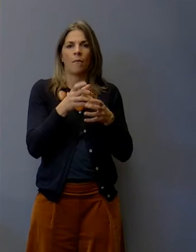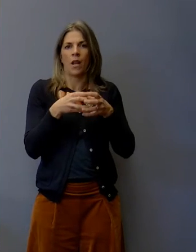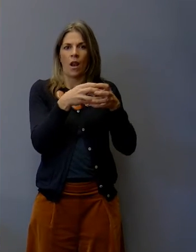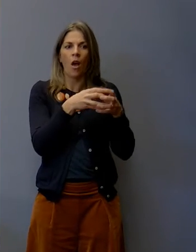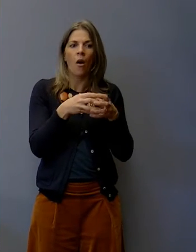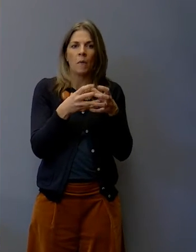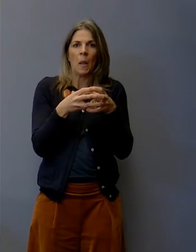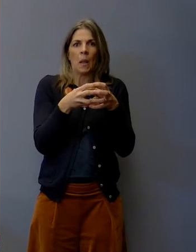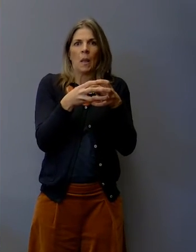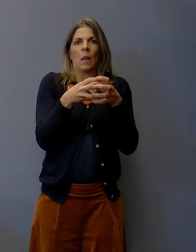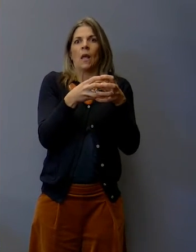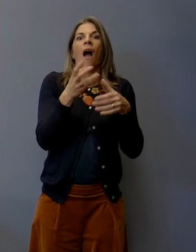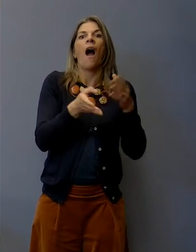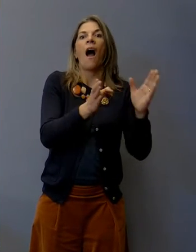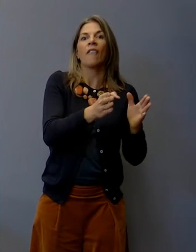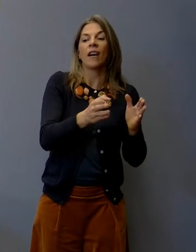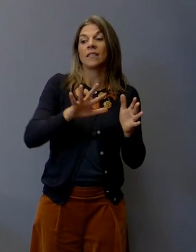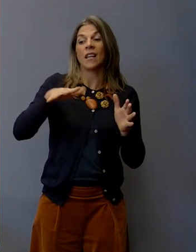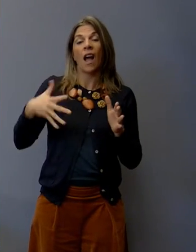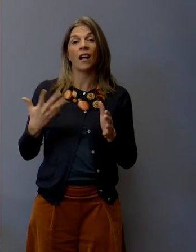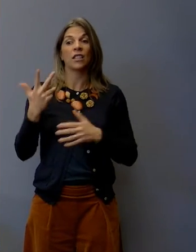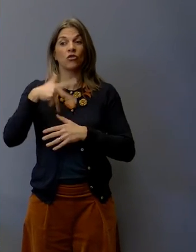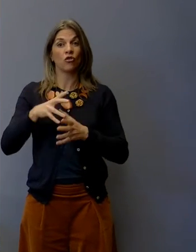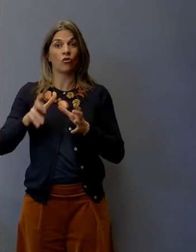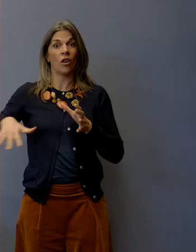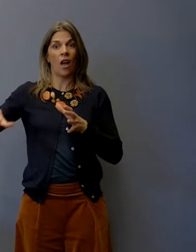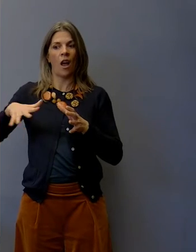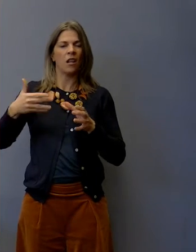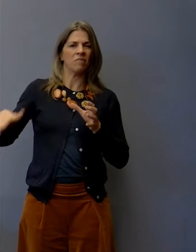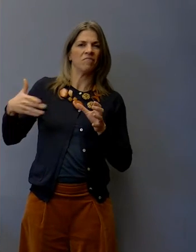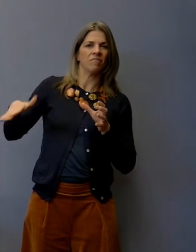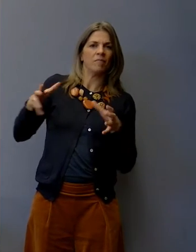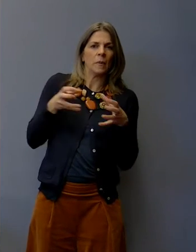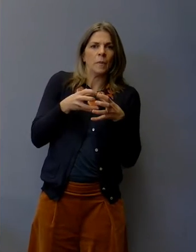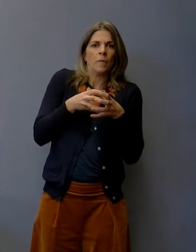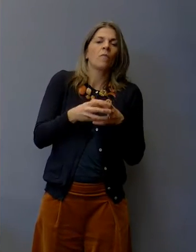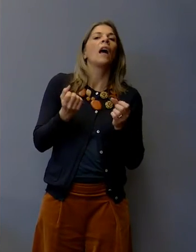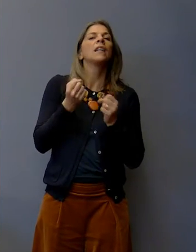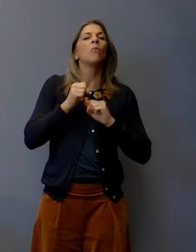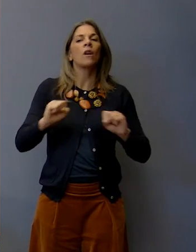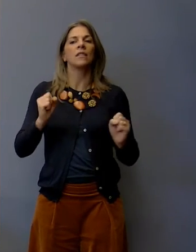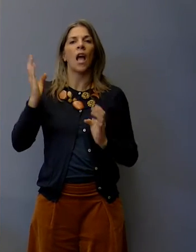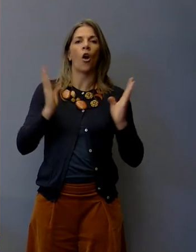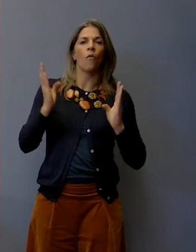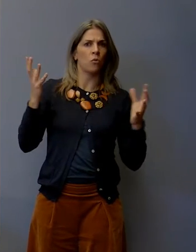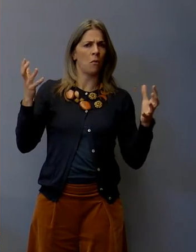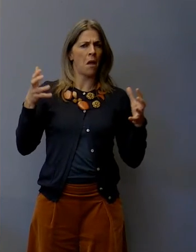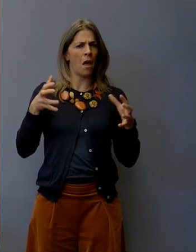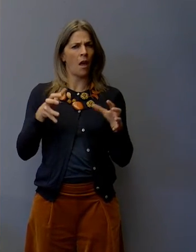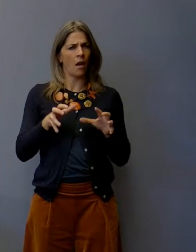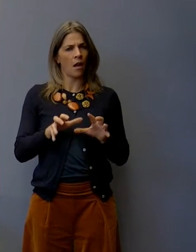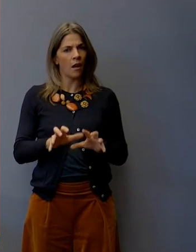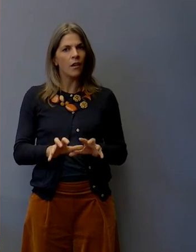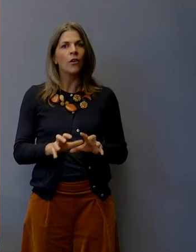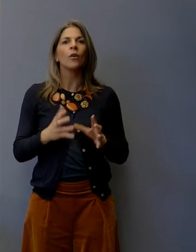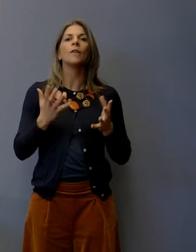distanziando le fasce sociali reali gambe più a comparse riducendo la democrazia e del confronto ad un mero fastidioso